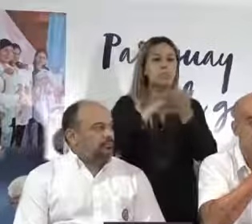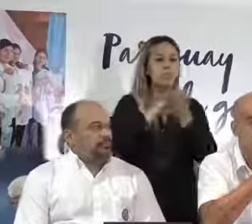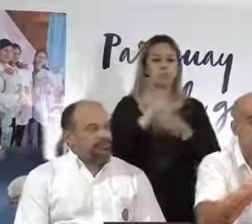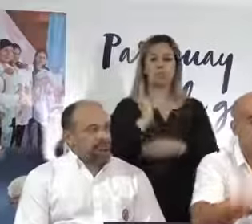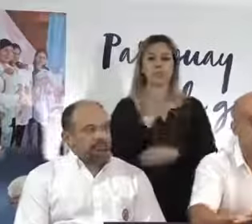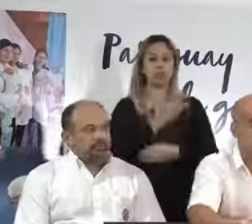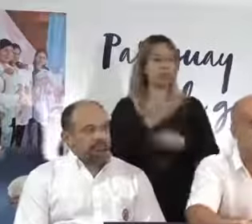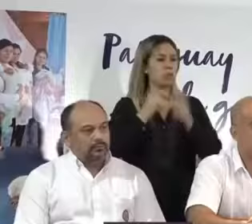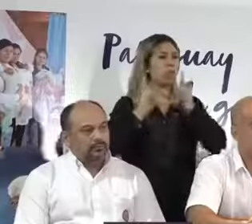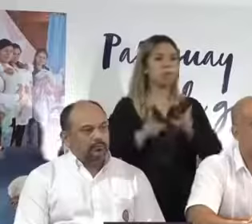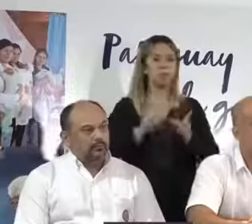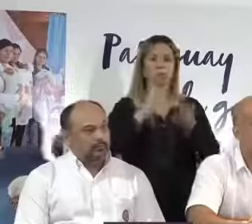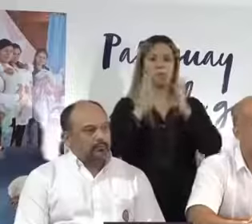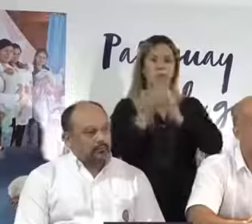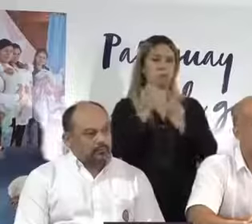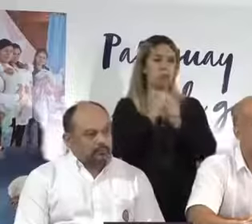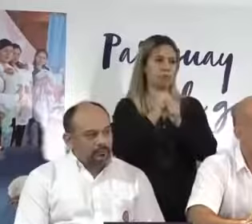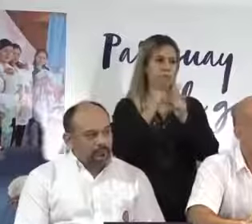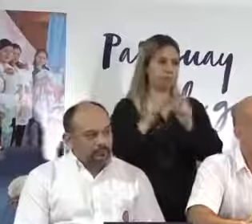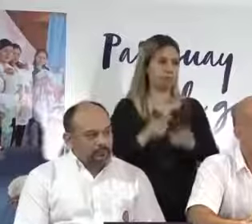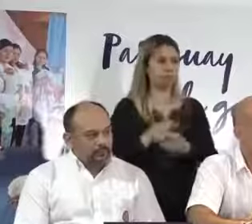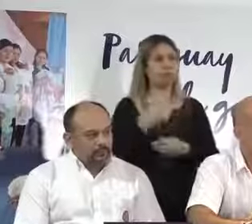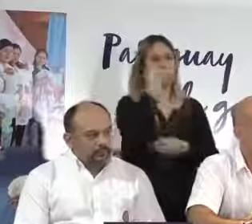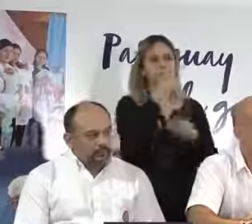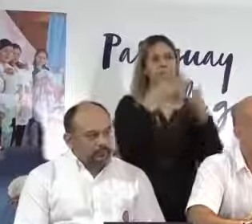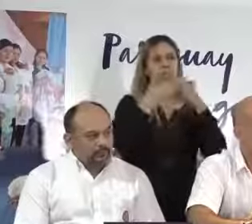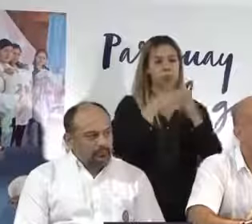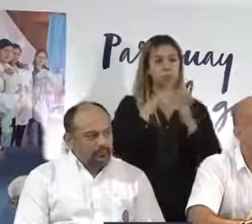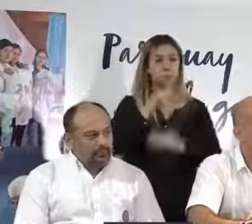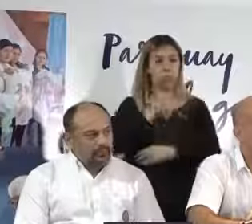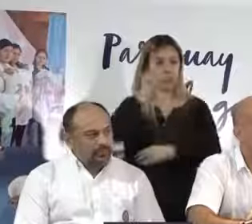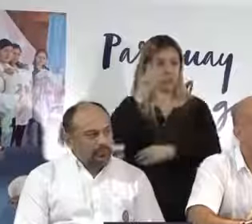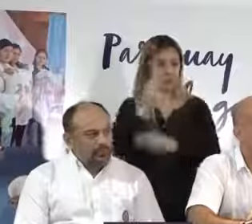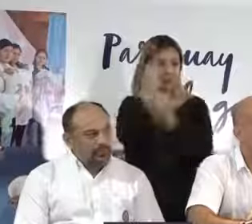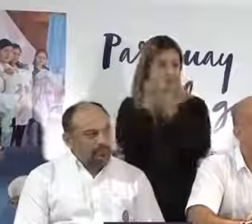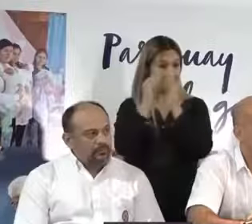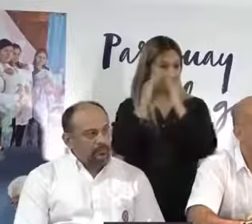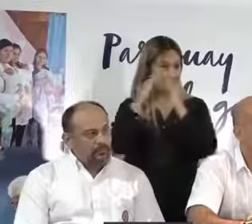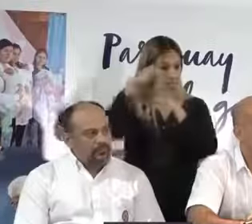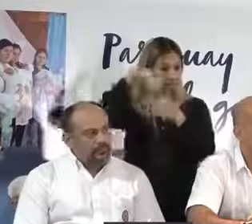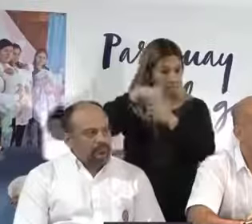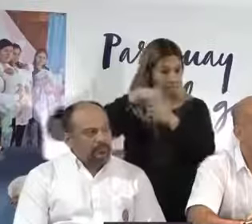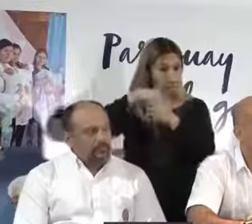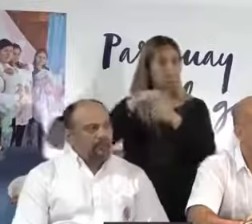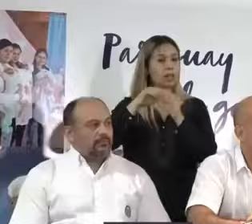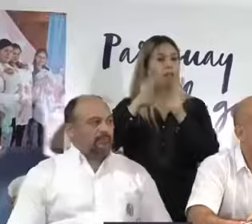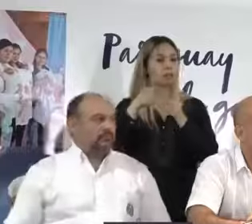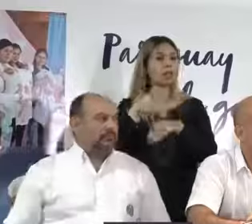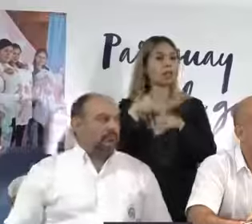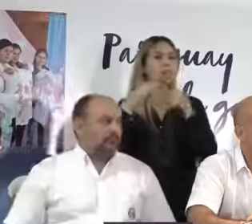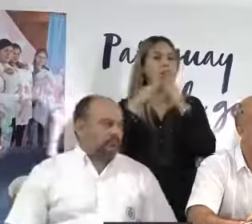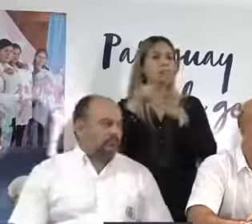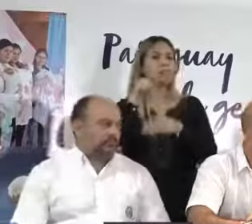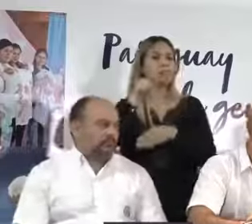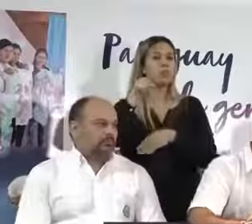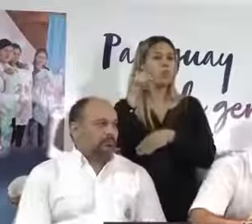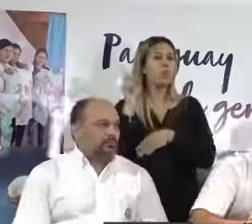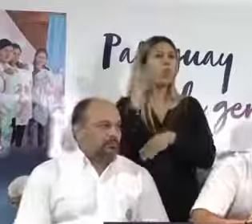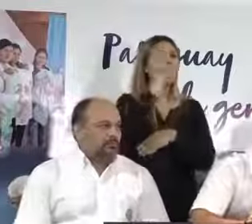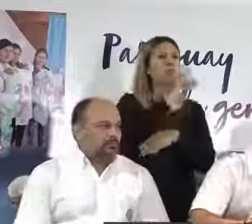tener. Ministro, esta persona está en su residencia, como usted dijo. ¿En qué momento él precisa ir al INERAN? Y si